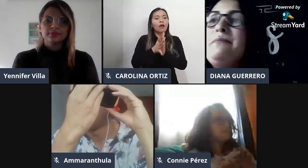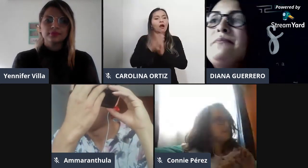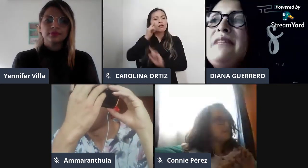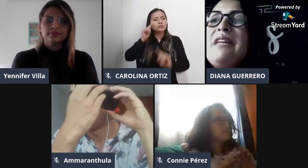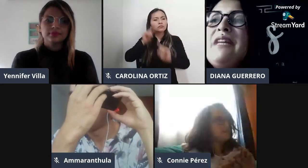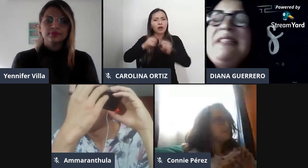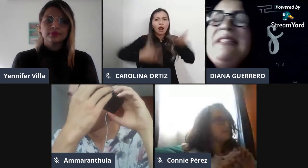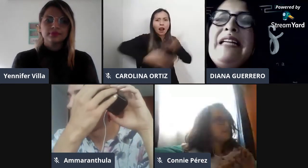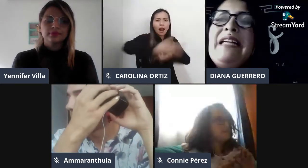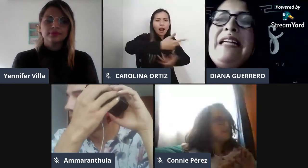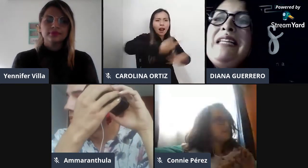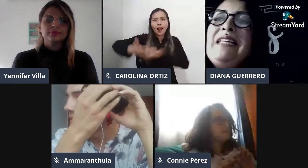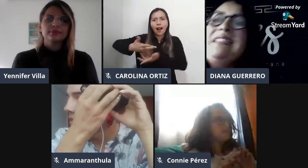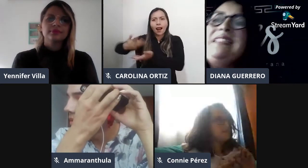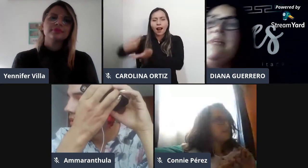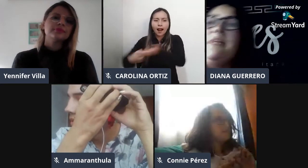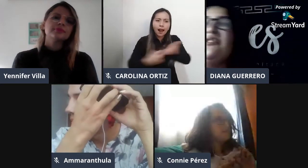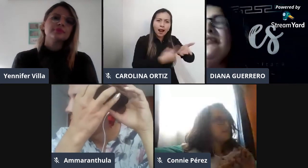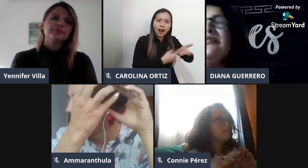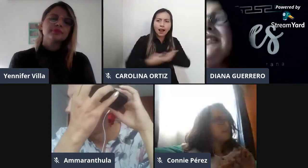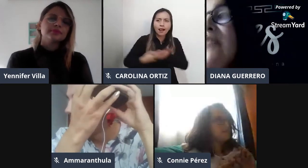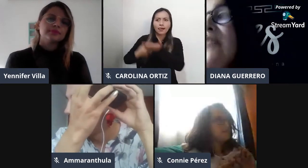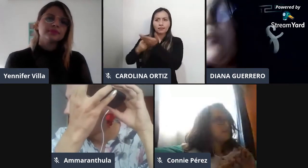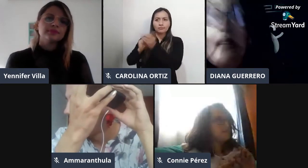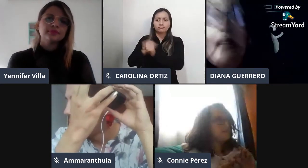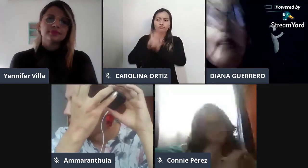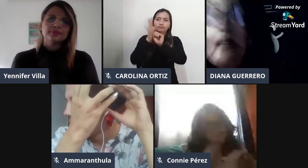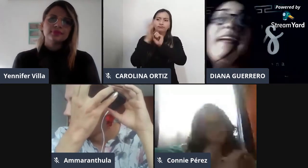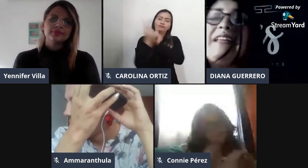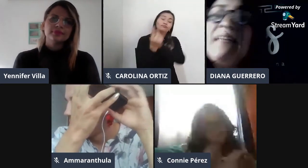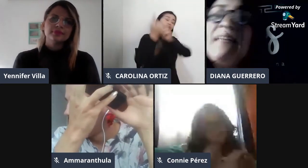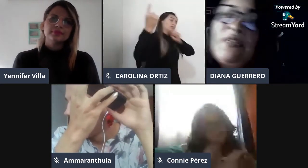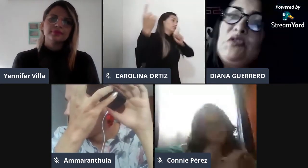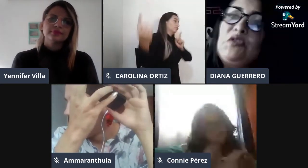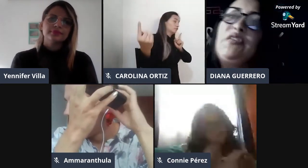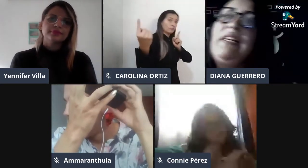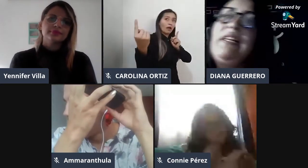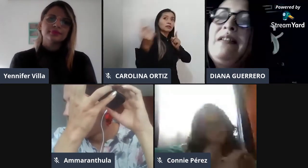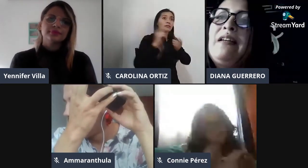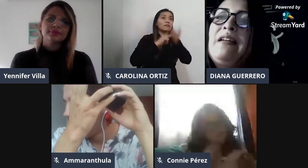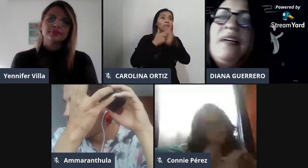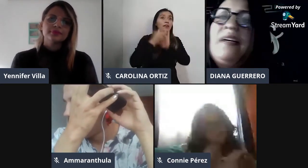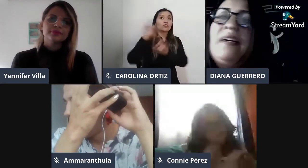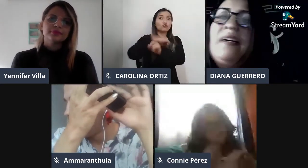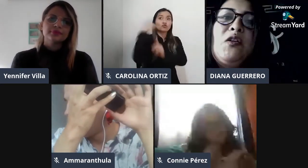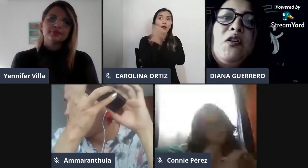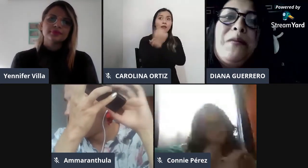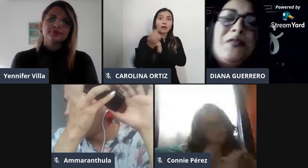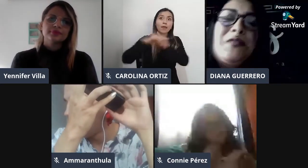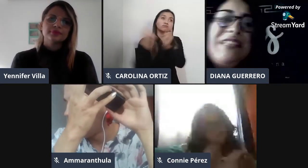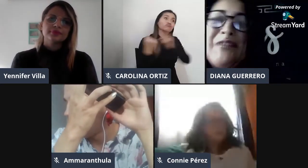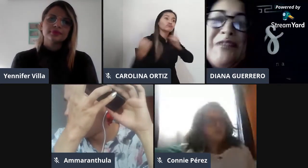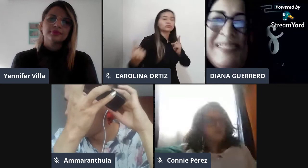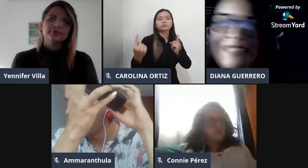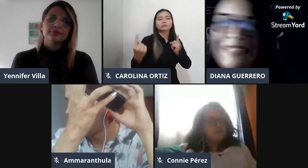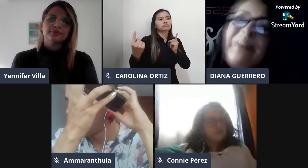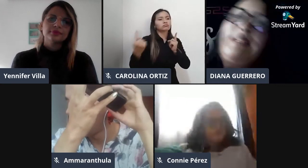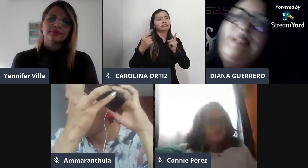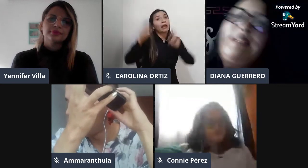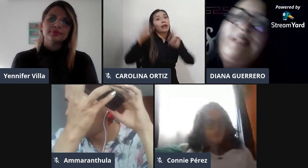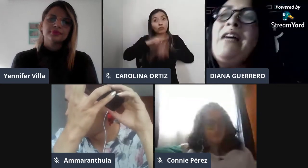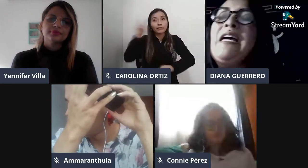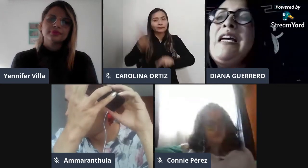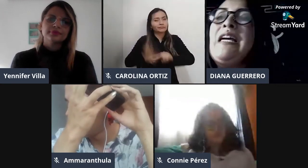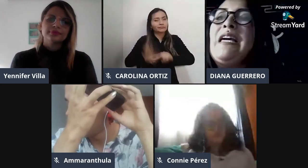para evitar que el distanciamiento físico se convierta en aislamiento social. No lo podemos naturalizar,